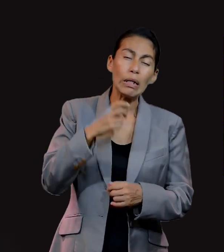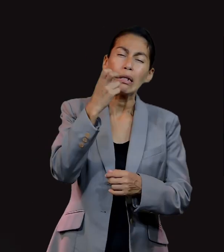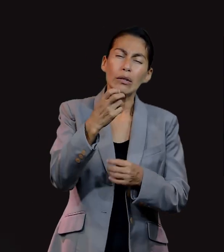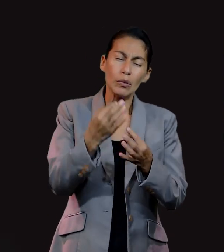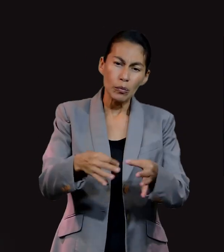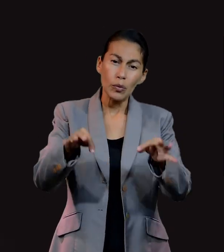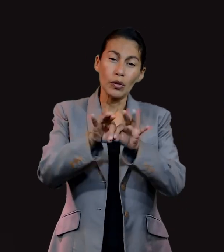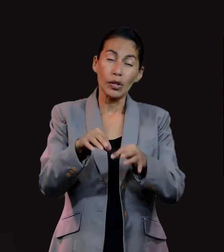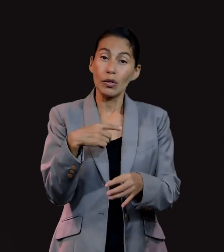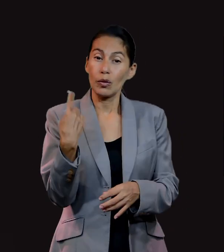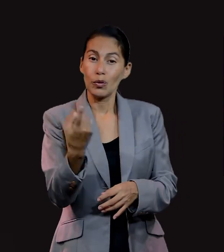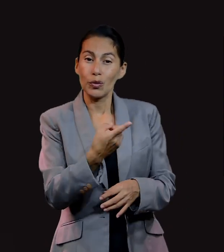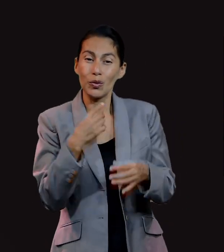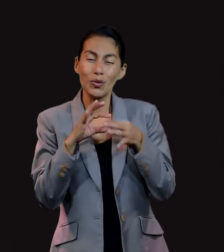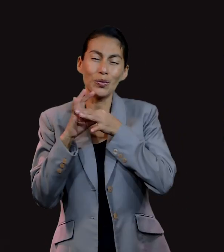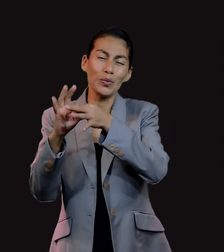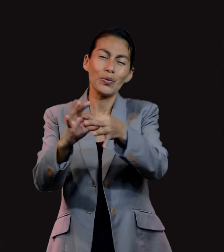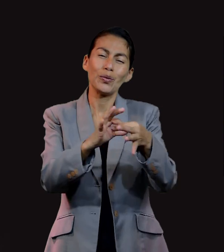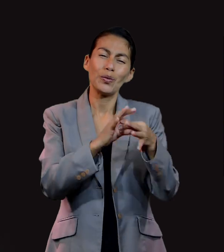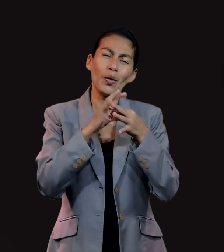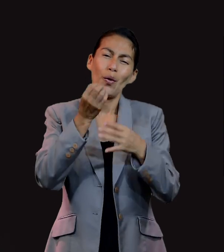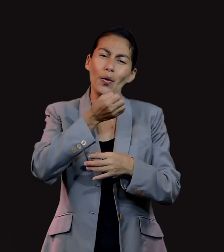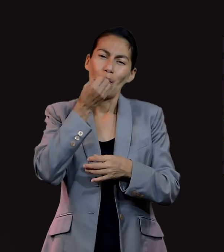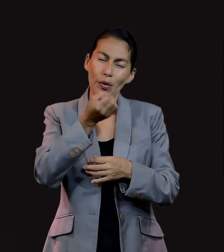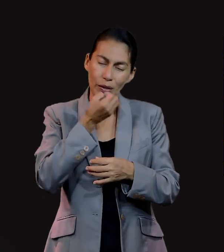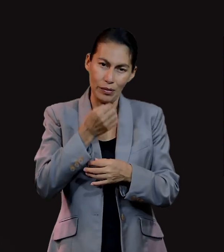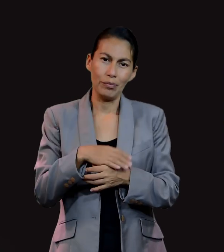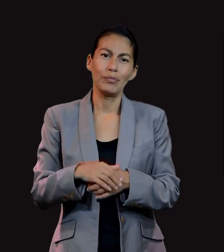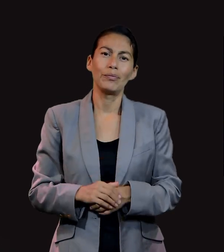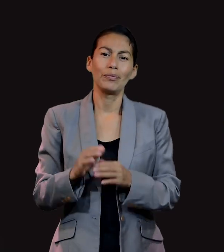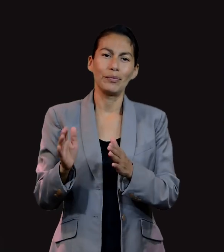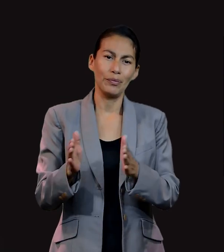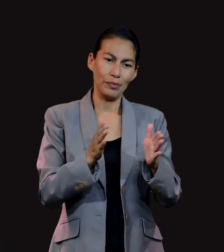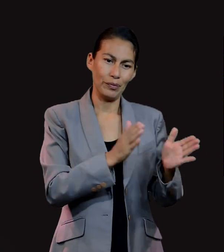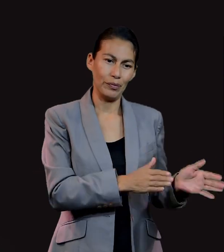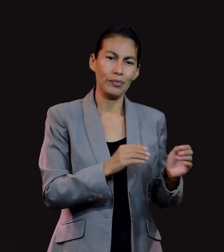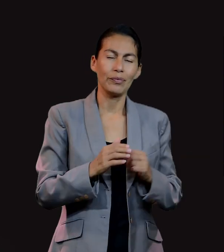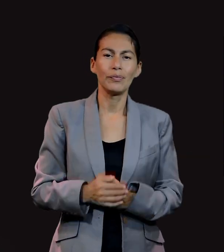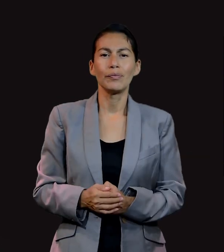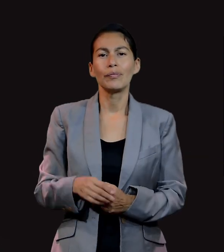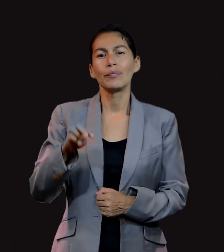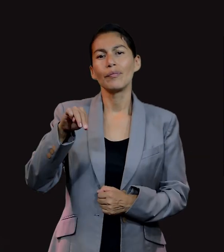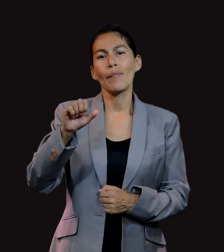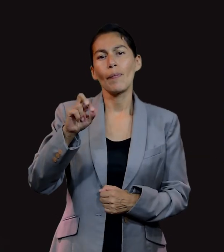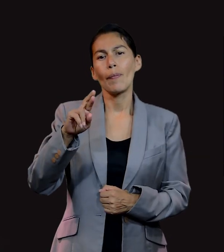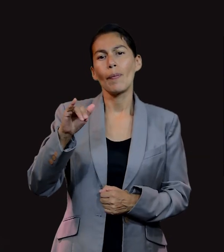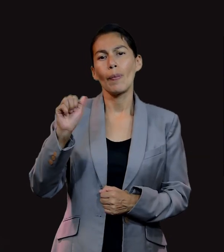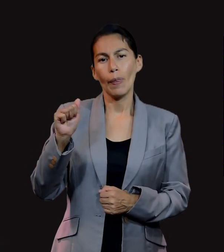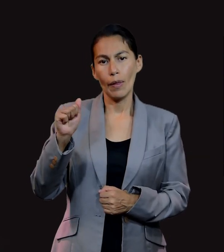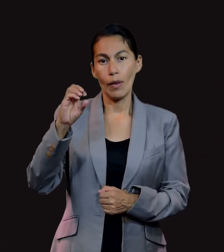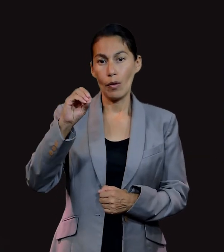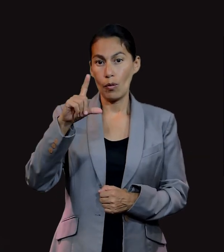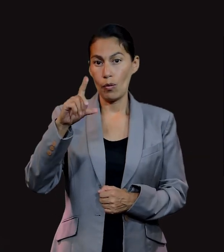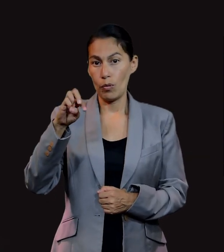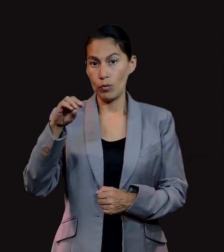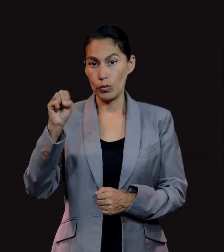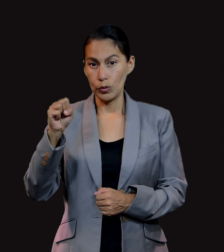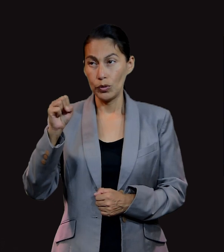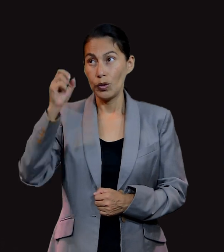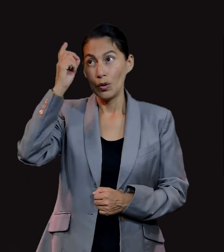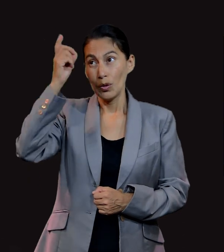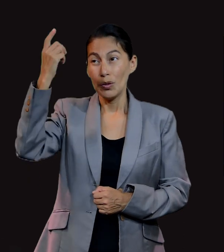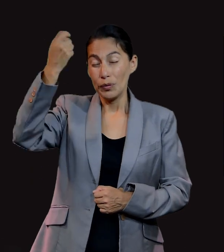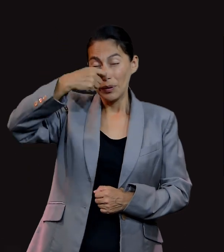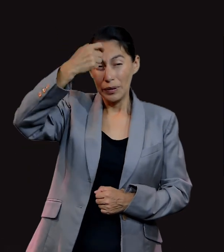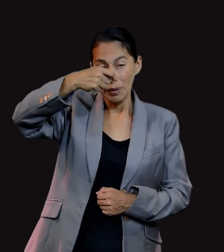sus hijos Y nosotros nos vamos a unir con ustedes Diana y Jaime María Olmos Doy gracias a Dios